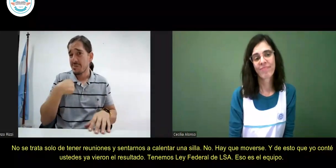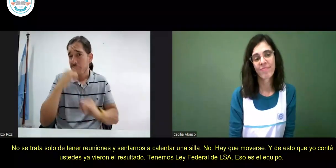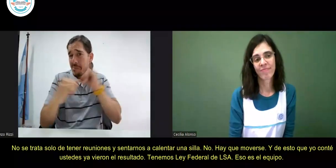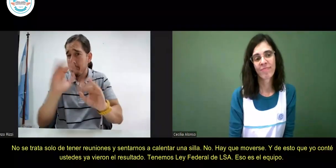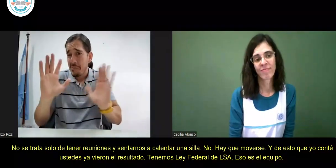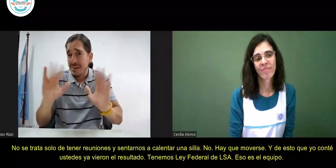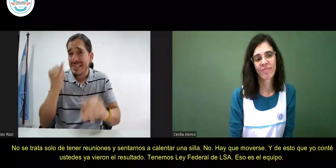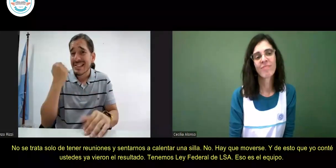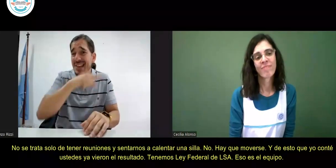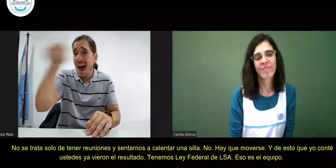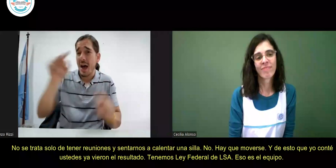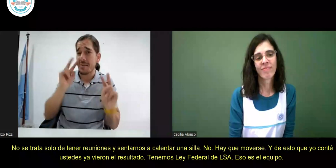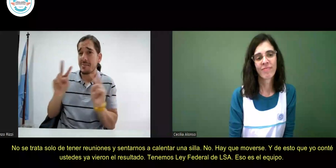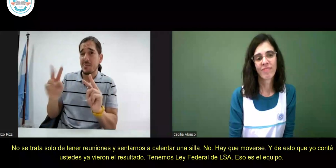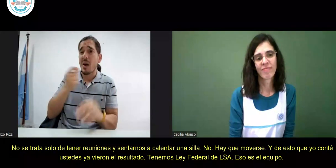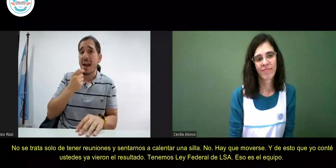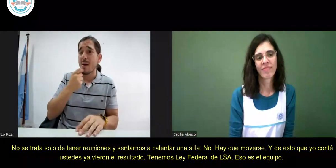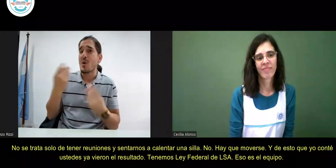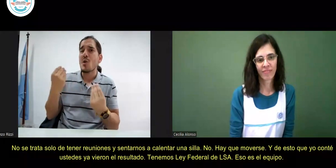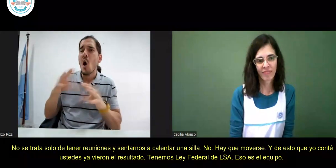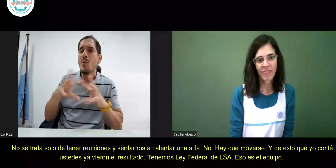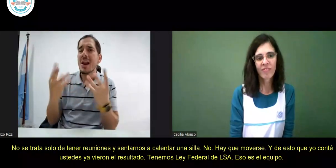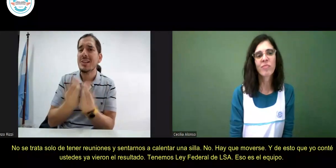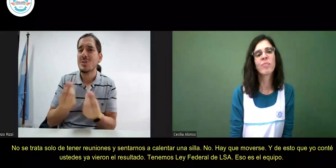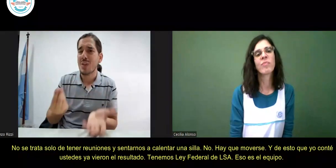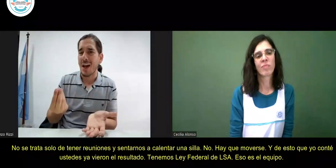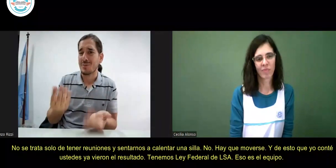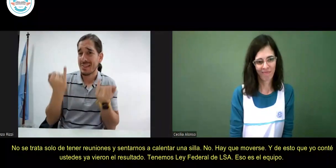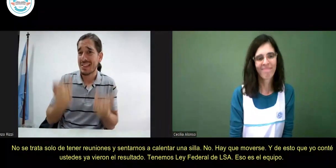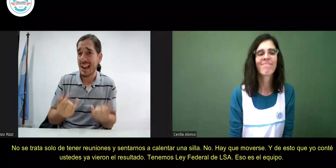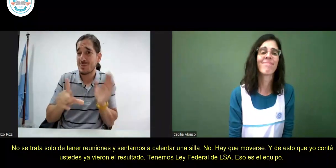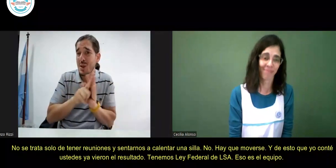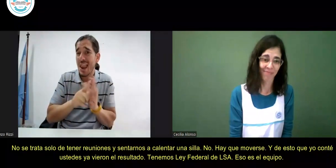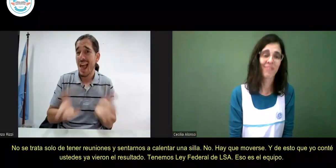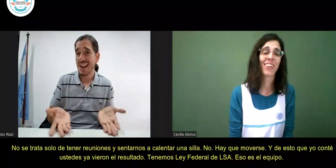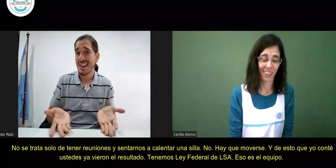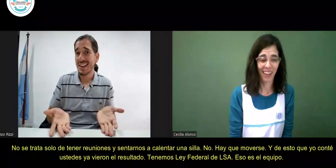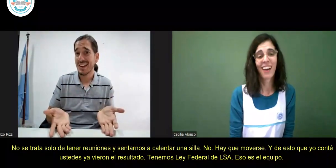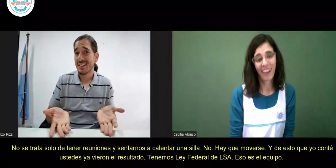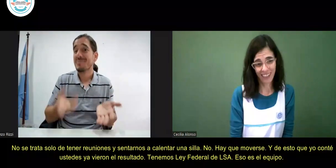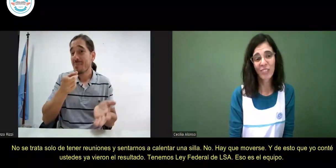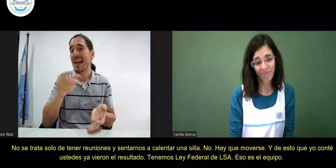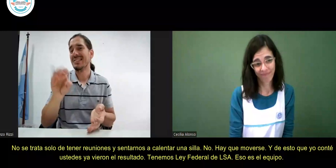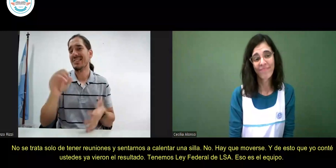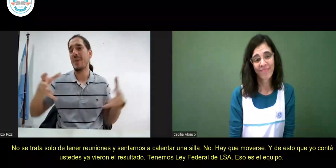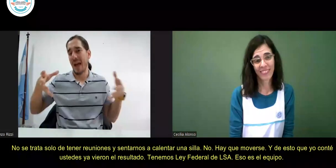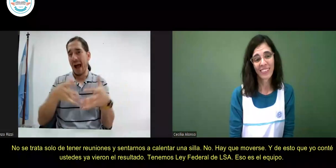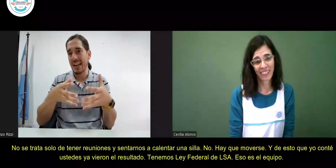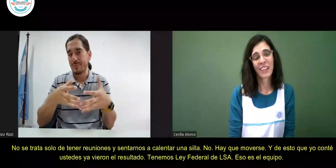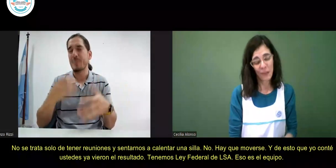que moverse. Y es de esto que yo conté, ustedes ya vieron el resultado. Tenemos ley federal de